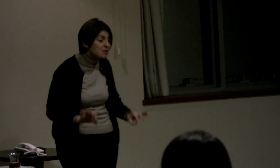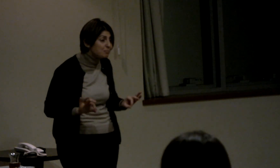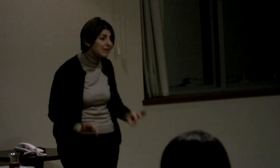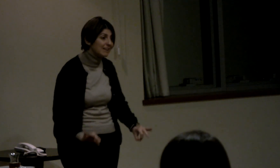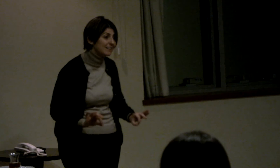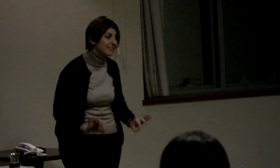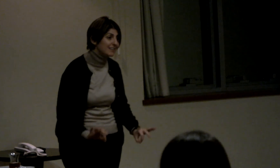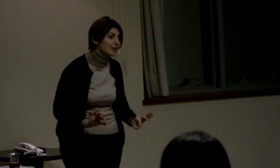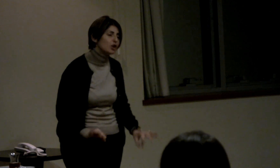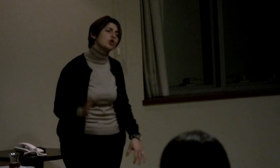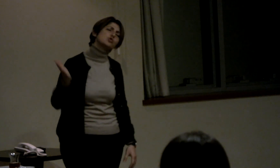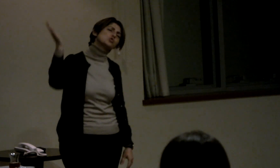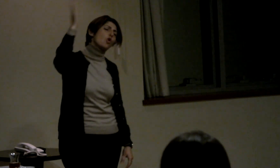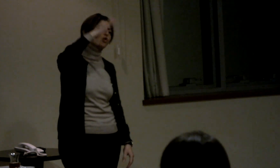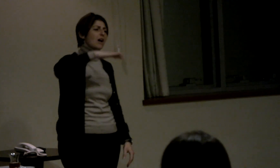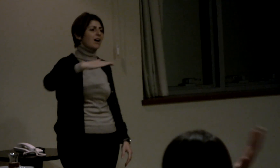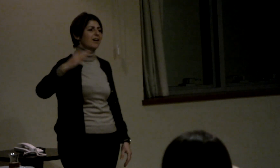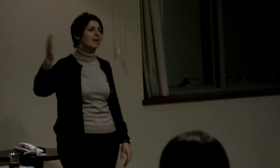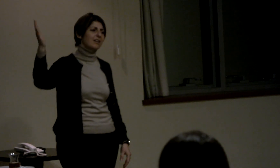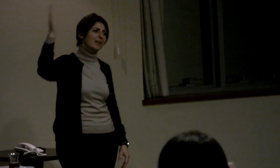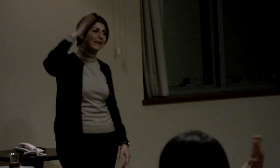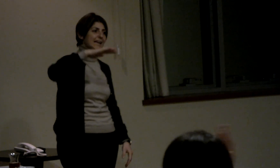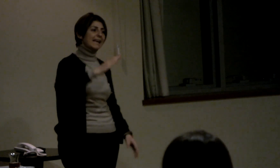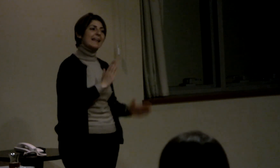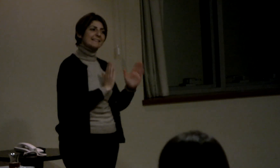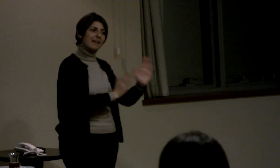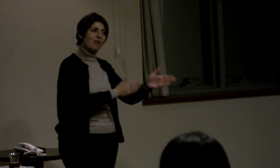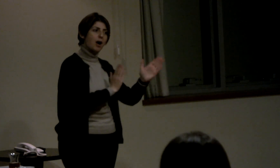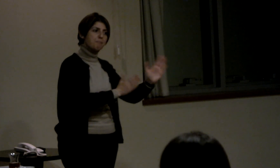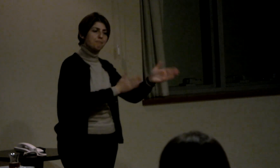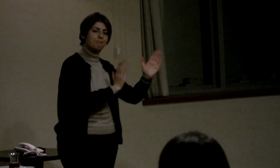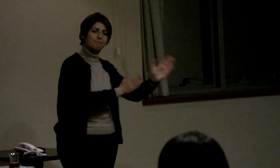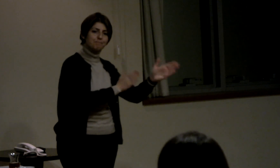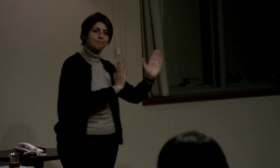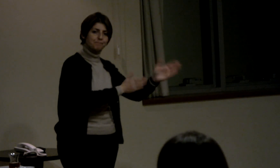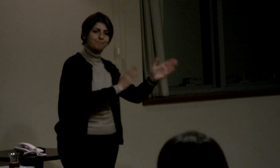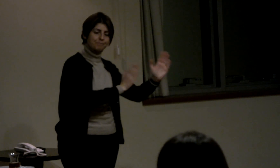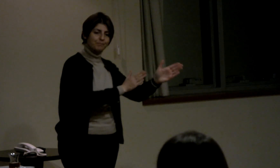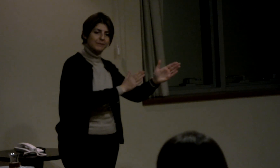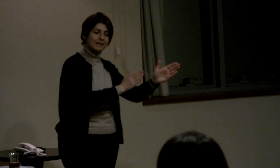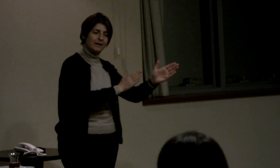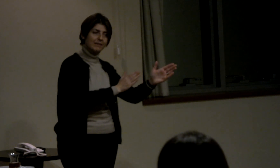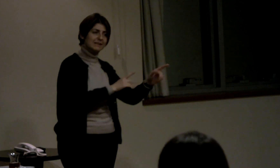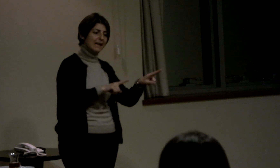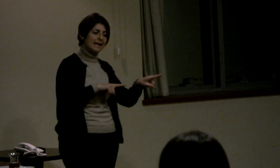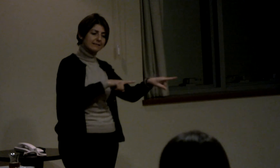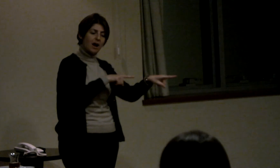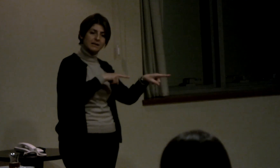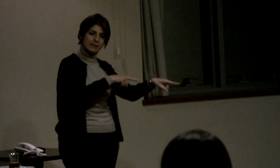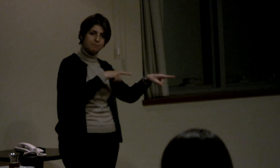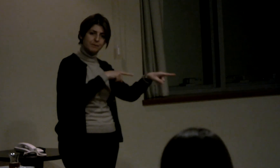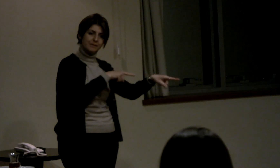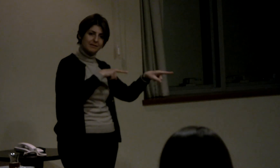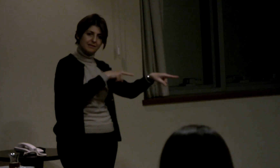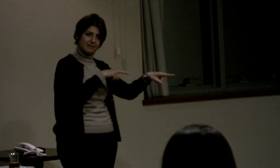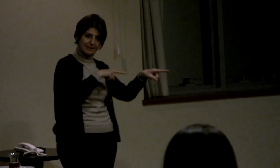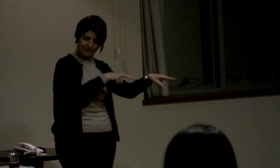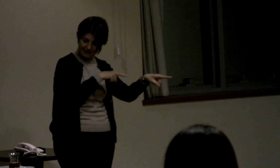Şimdi. Sonra. Devam. Evet. Takip. Evet.